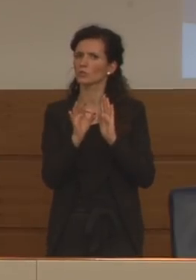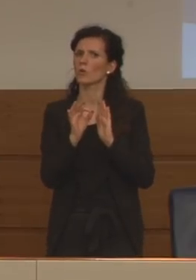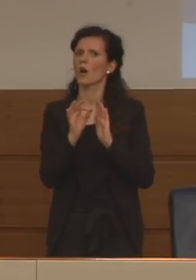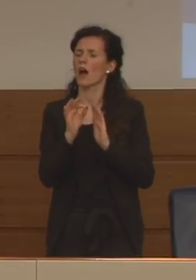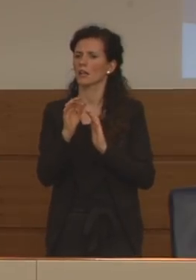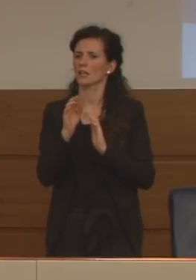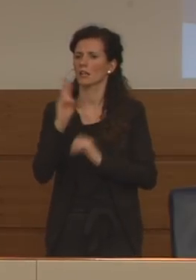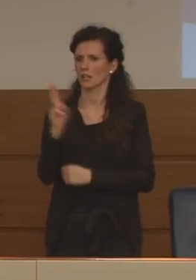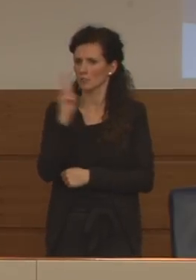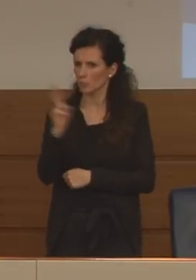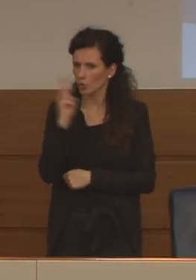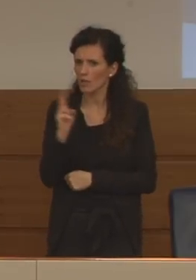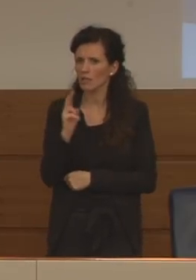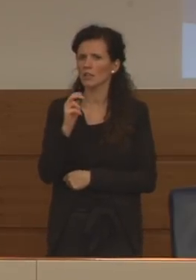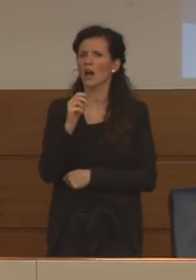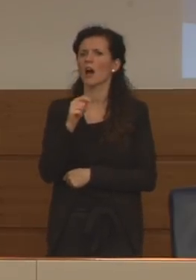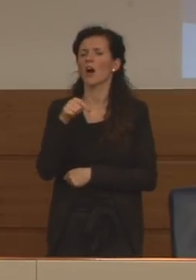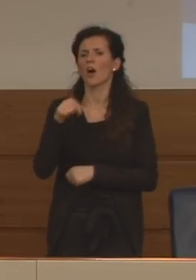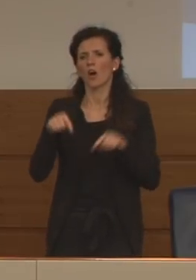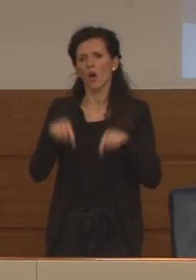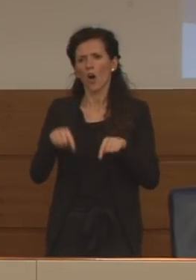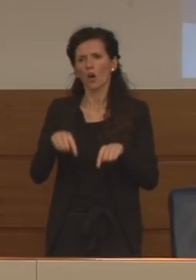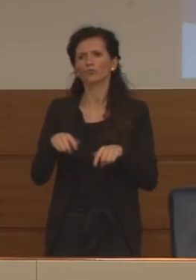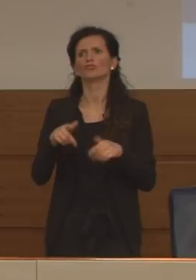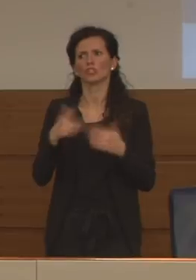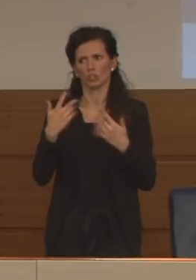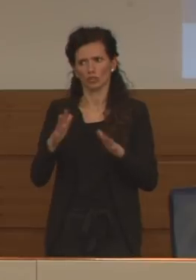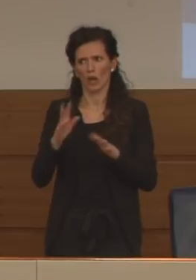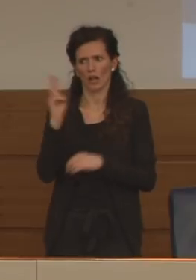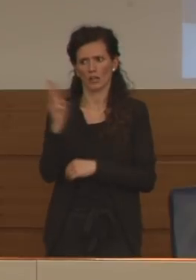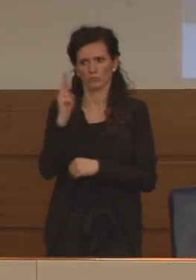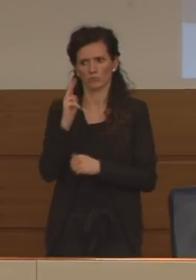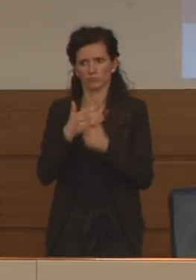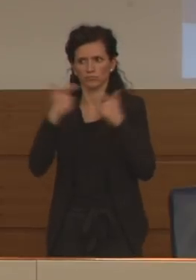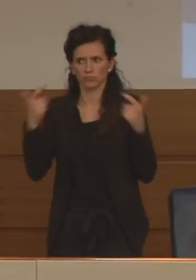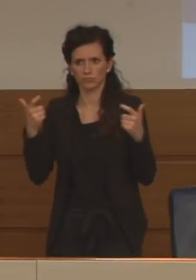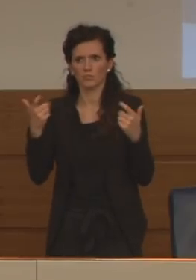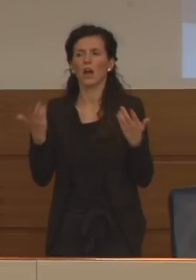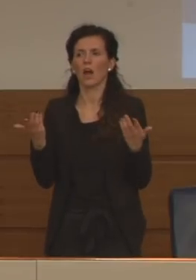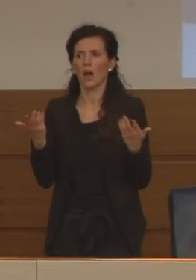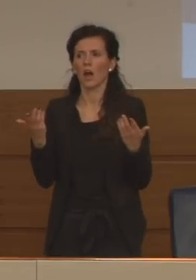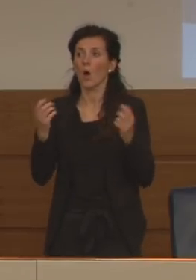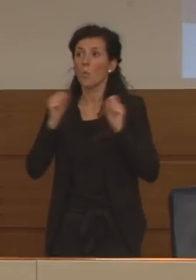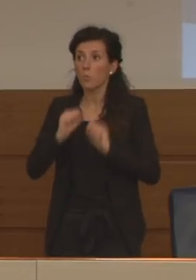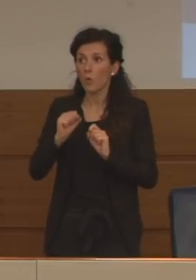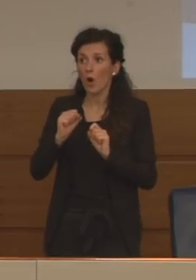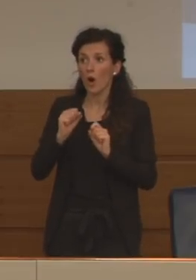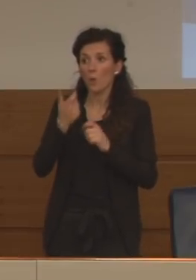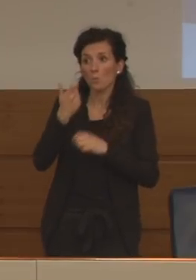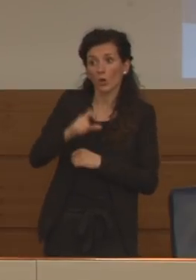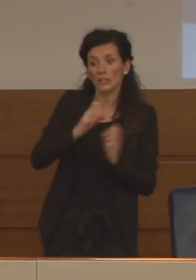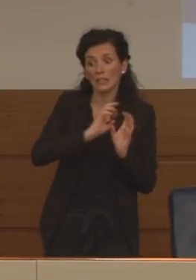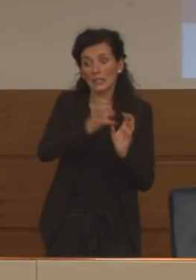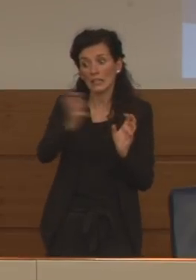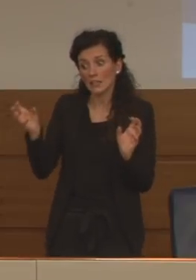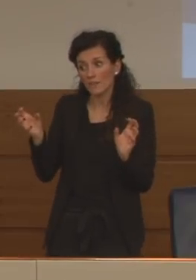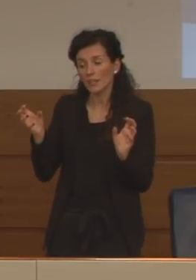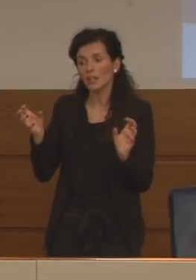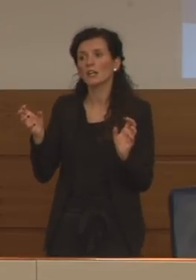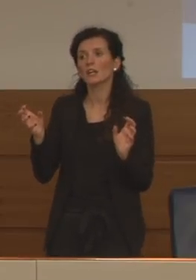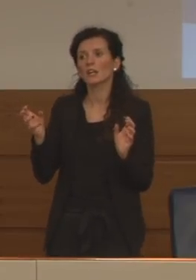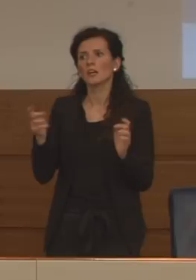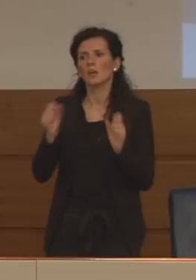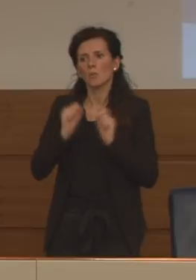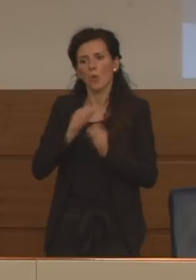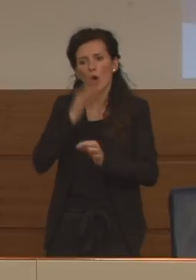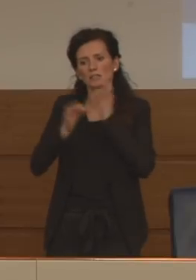morti e siamo a vivere un 64 per cento quindi se ci sono delle ipotesi ulteriori che spiegano questa diffusione del contagio e se